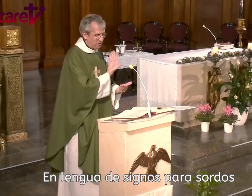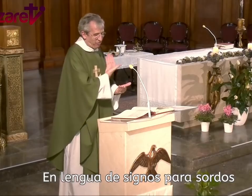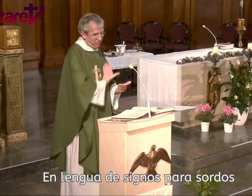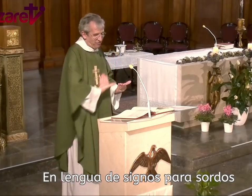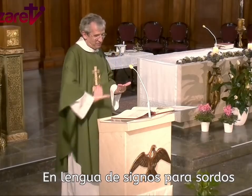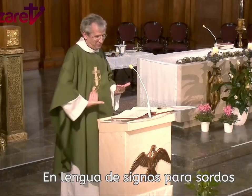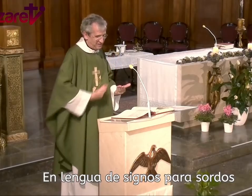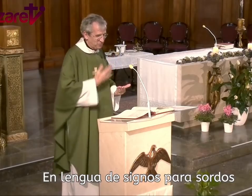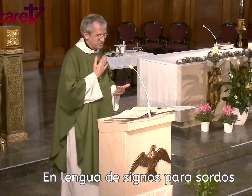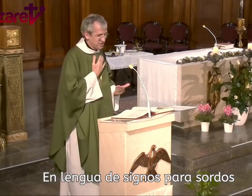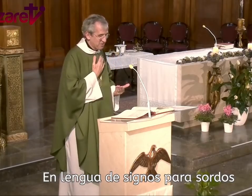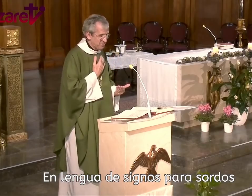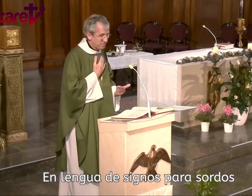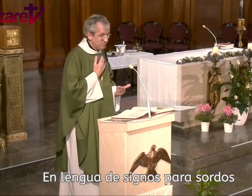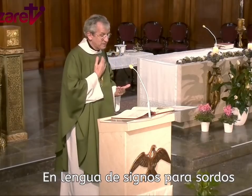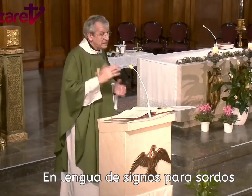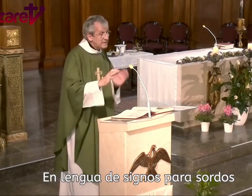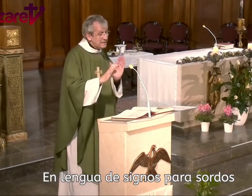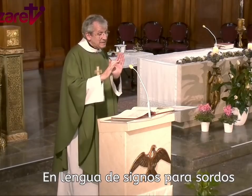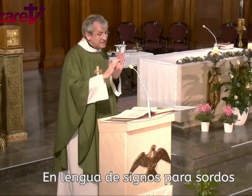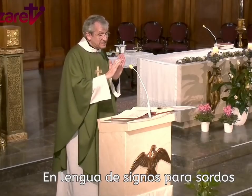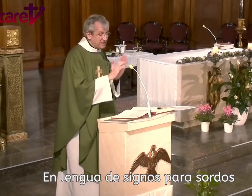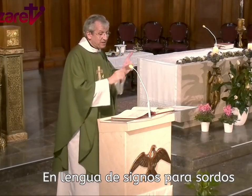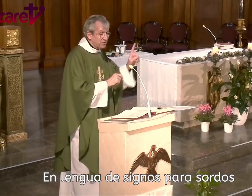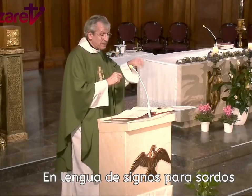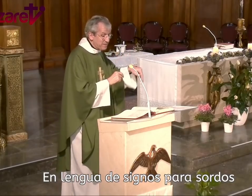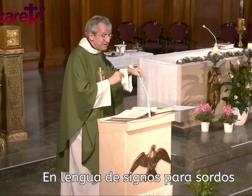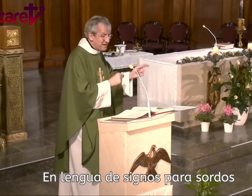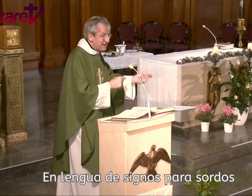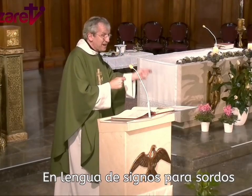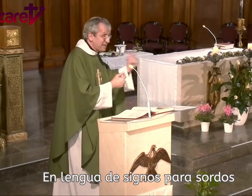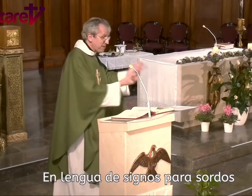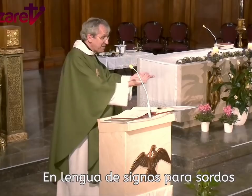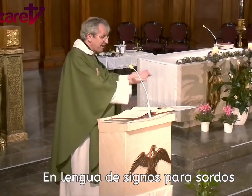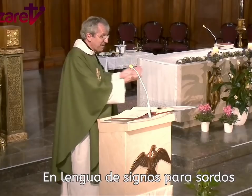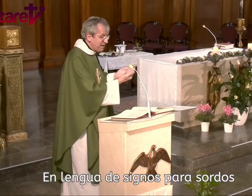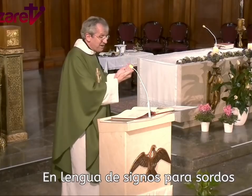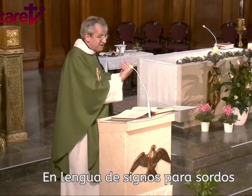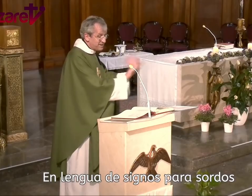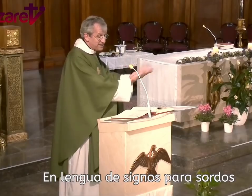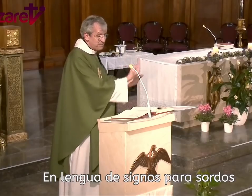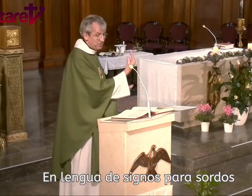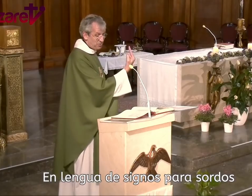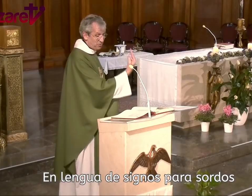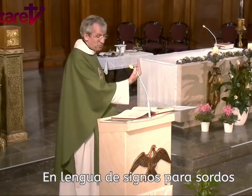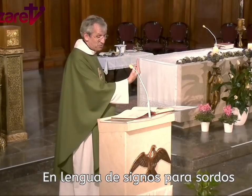gozo de tu señor Se acercó también El que había recibido uno